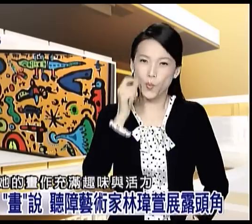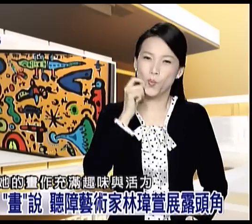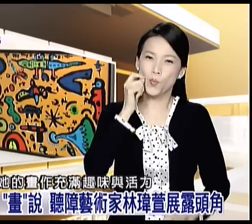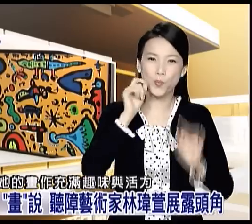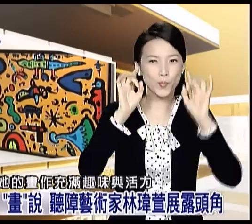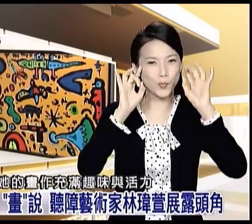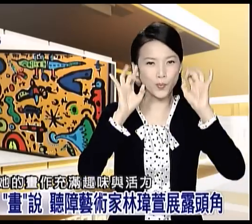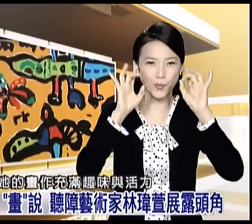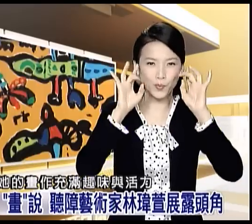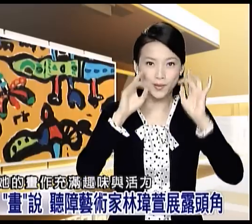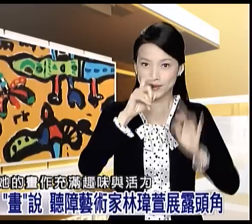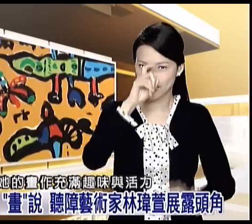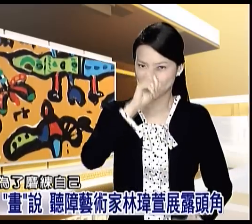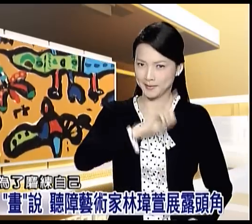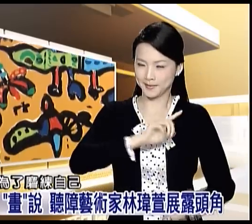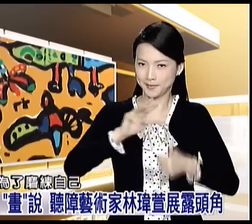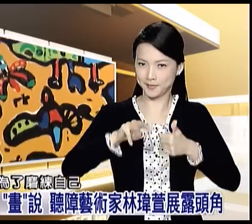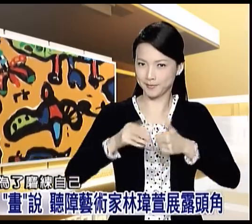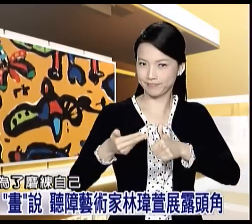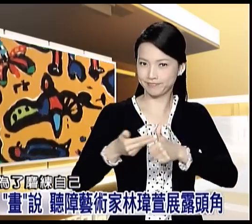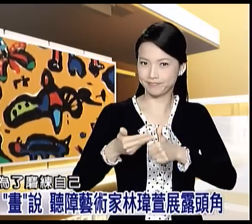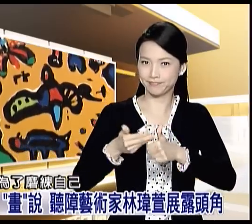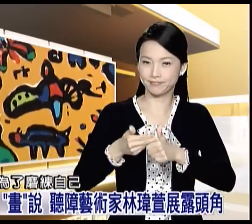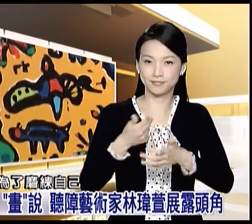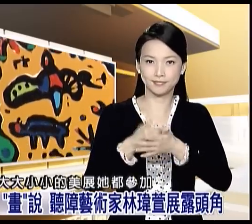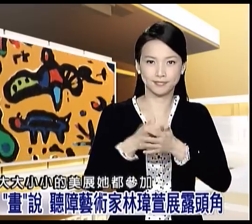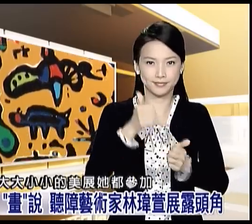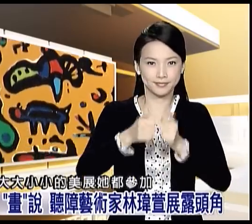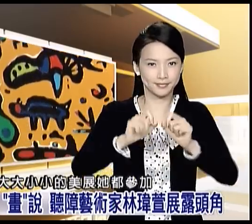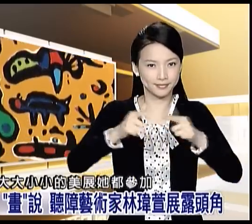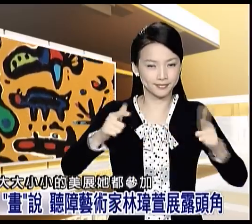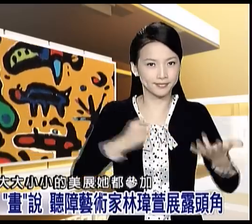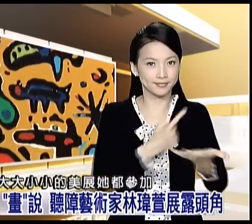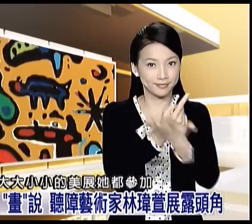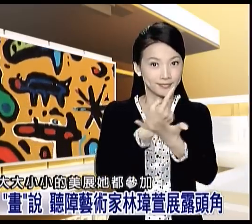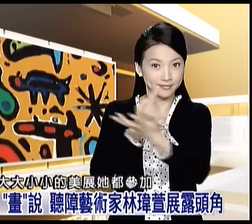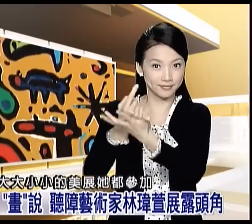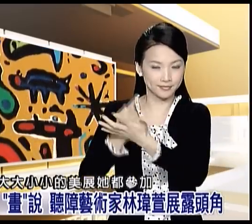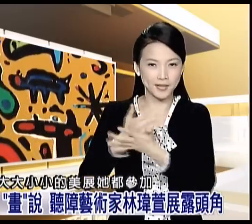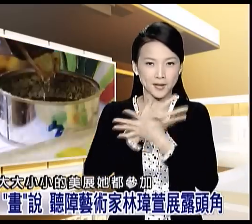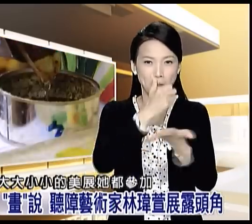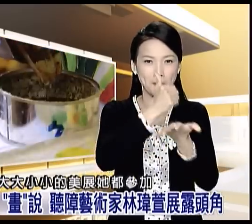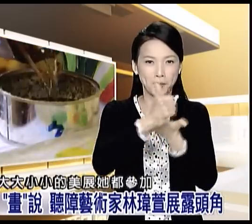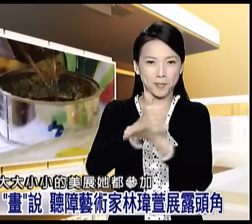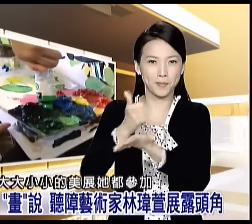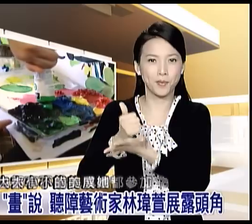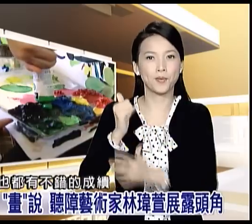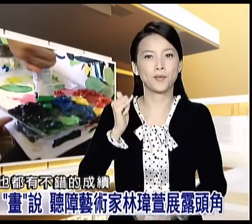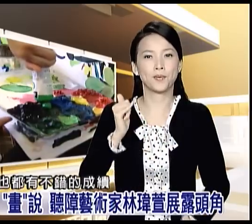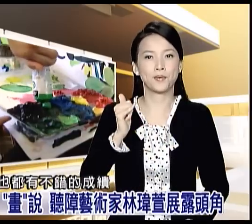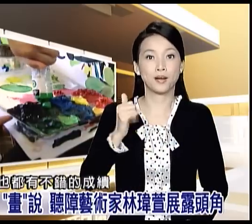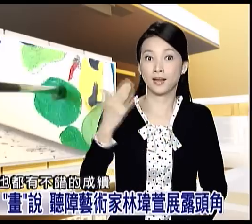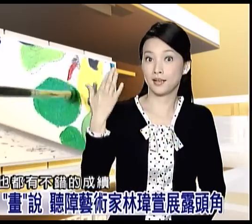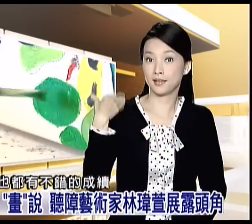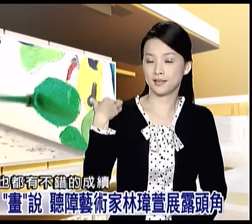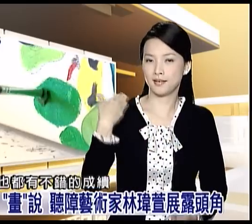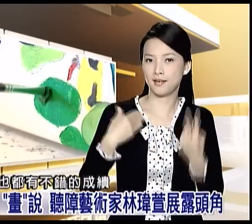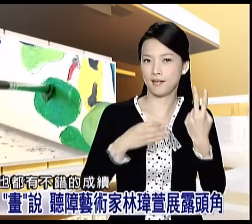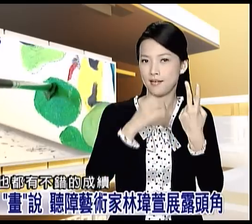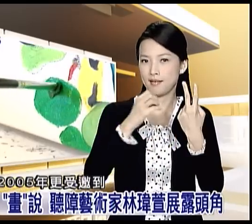力。为了要磨练自己，大大小小的美展他都参加，也有不错的成绩。2005